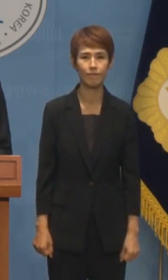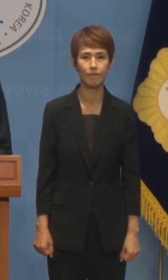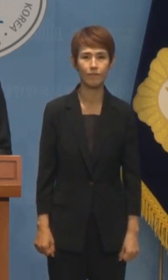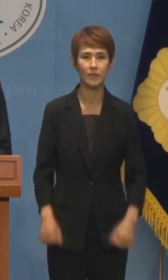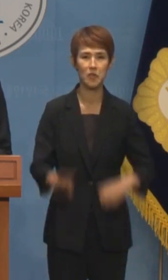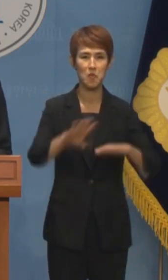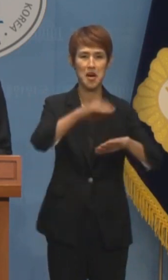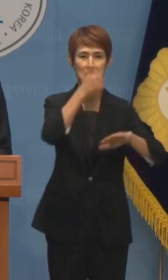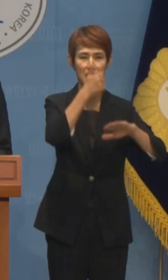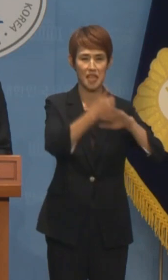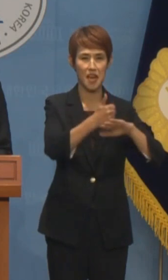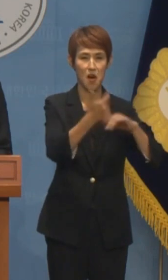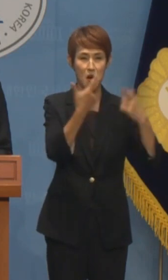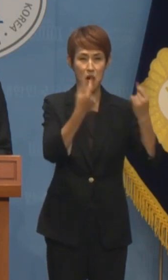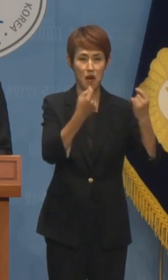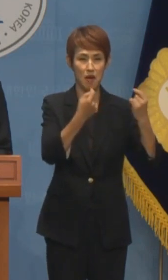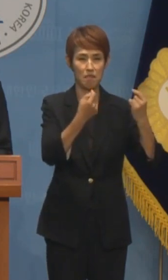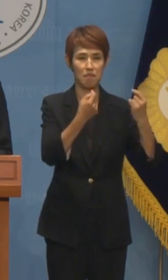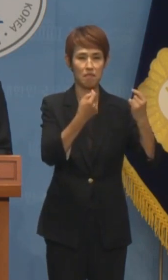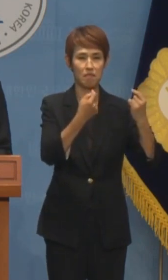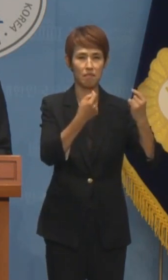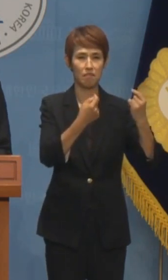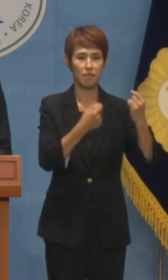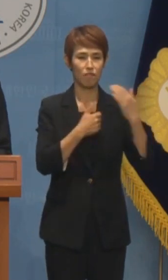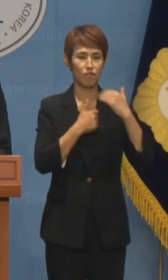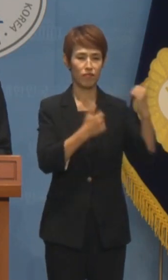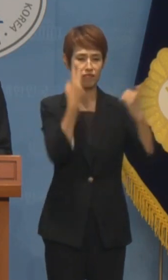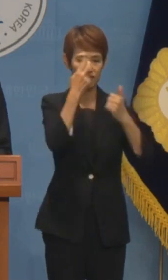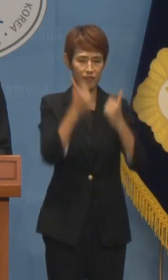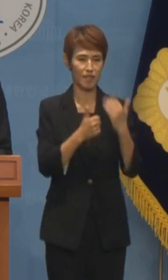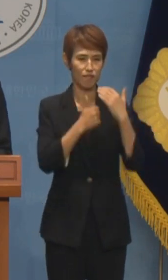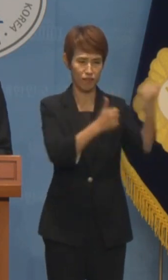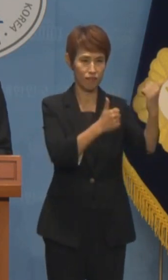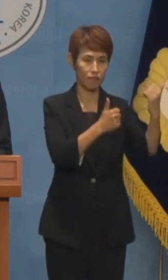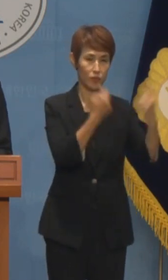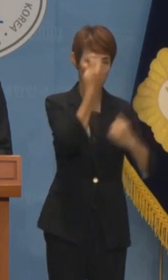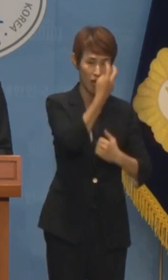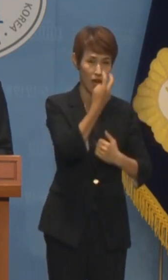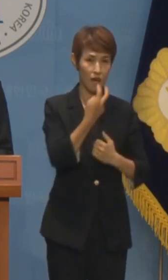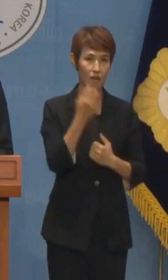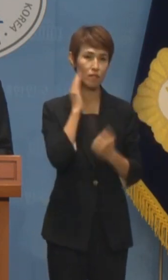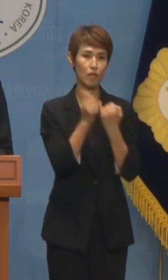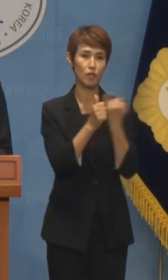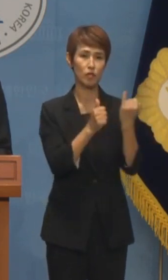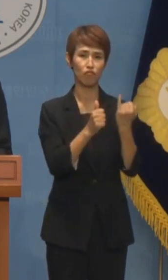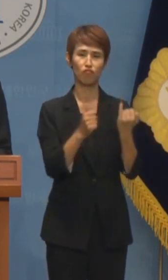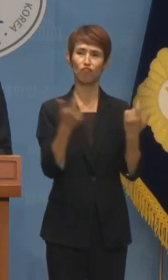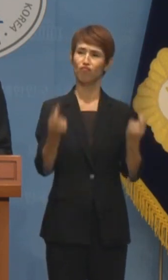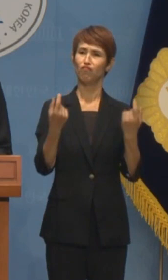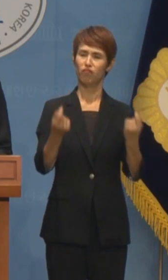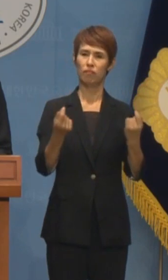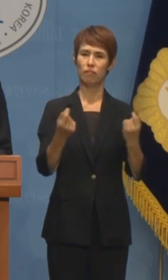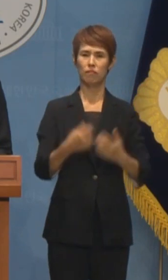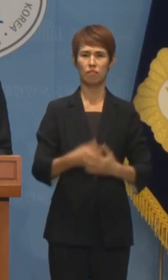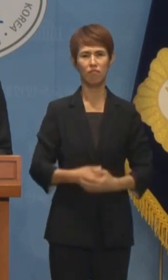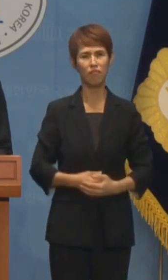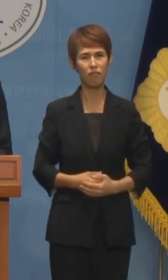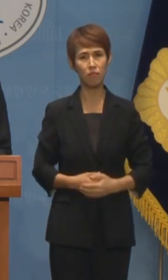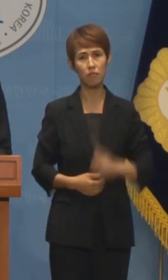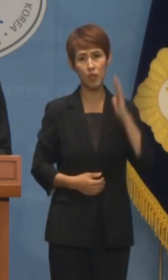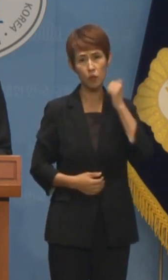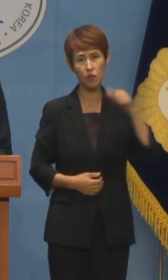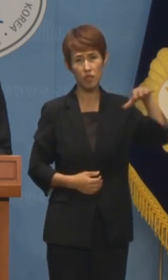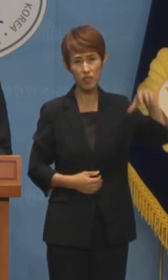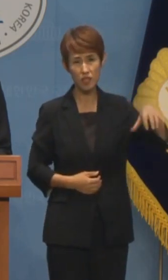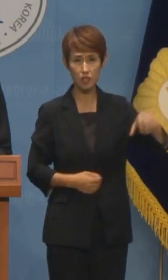황제 출장 조사 받고 영부인으로서 최선을 다했다니 대통령실은